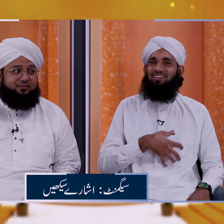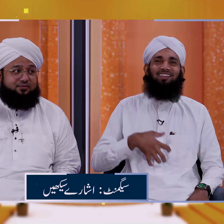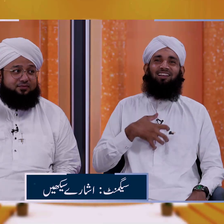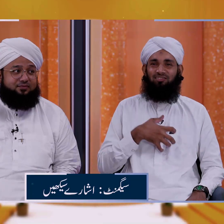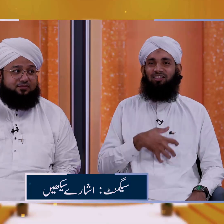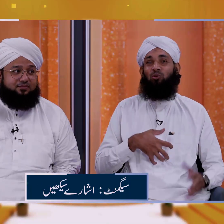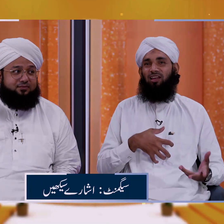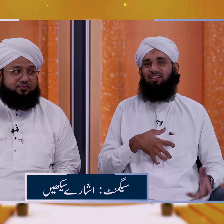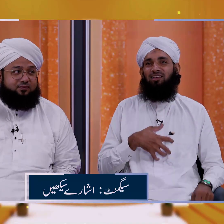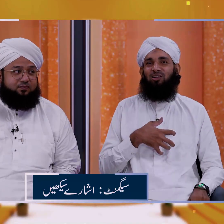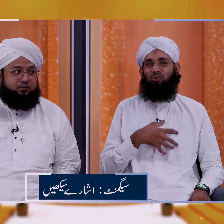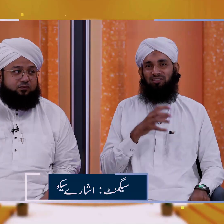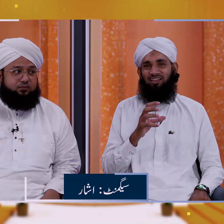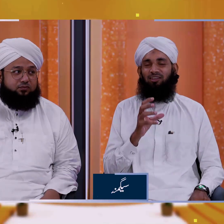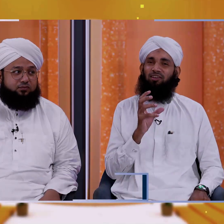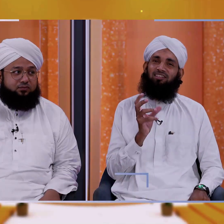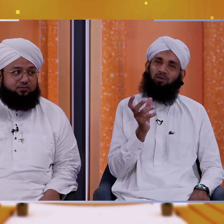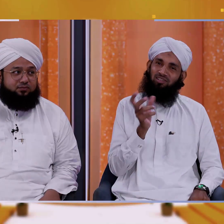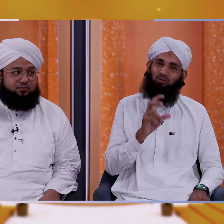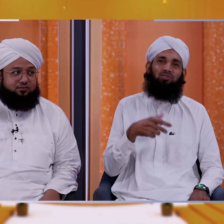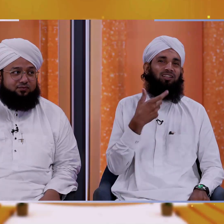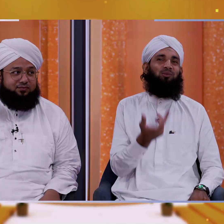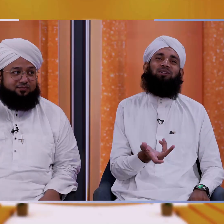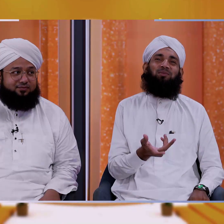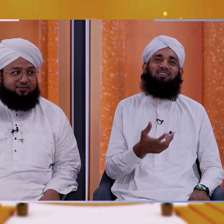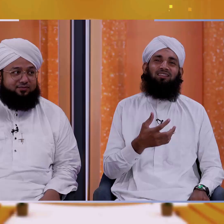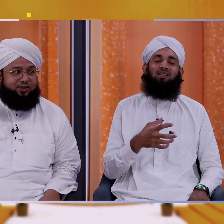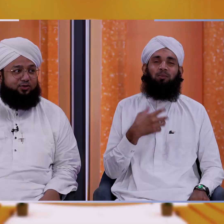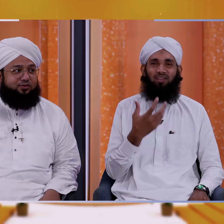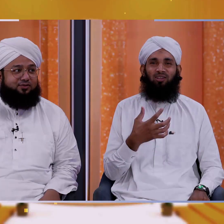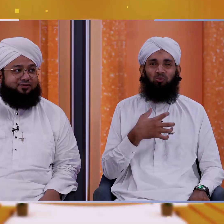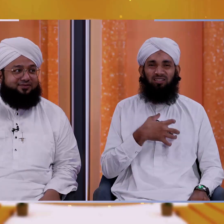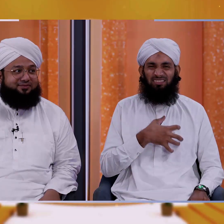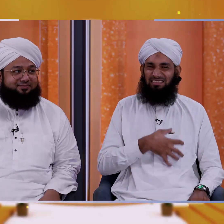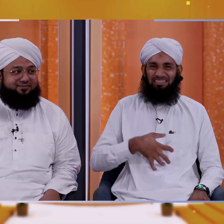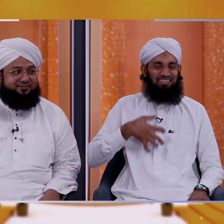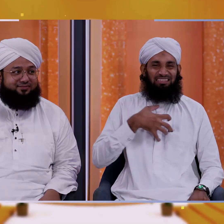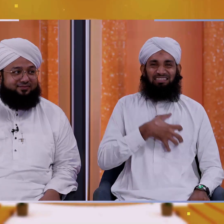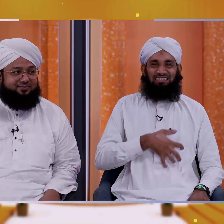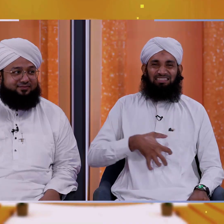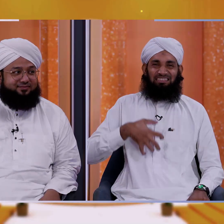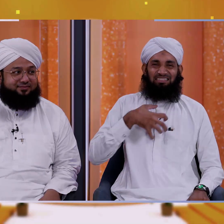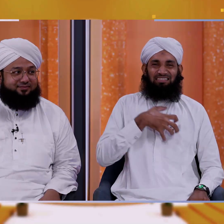اچھی چیز نہیں ہے, حسد ایک گناہ ہے. تو اس کے لیے فیس ایکسپریشنز بھی کچھ دینے ہوں گے. مثال کے طور پہ